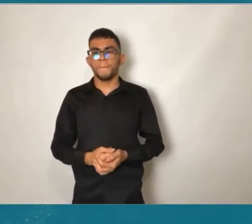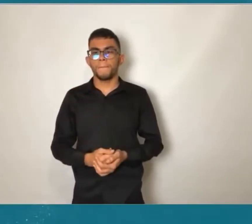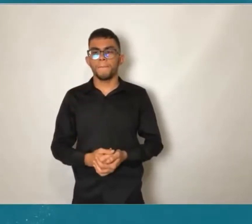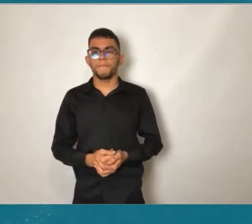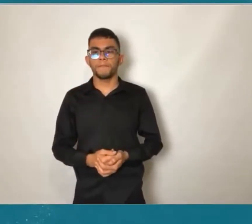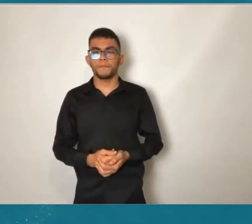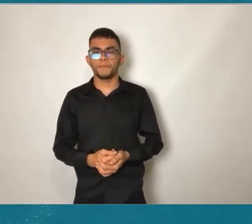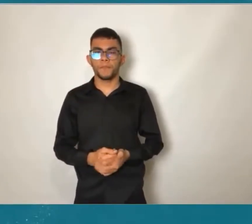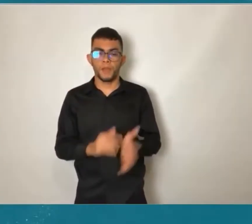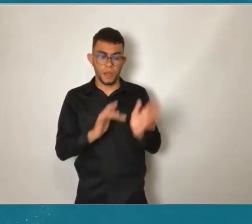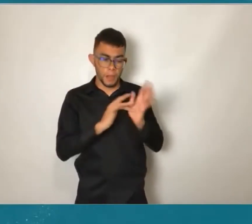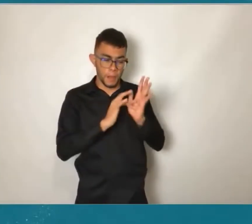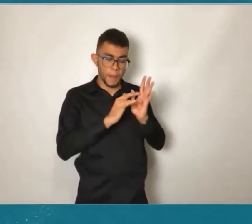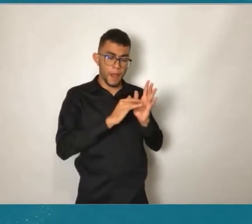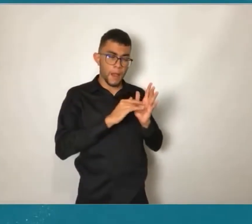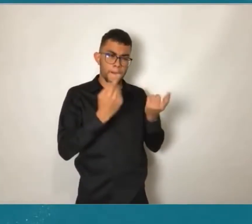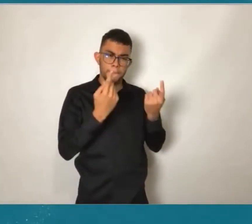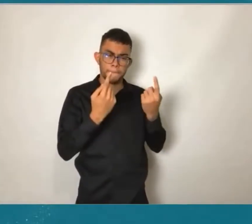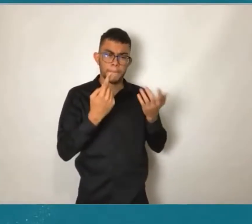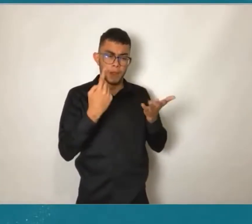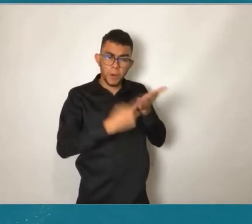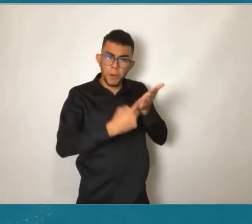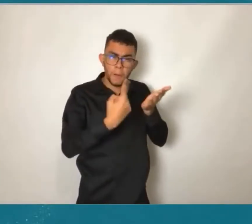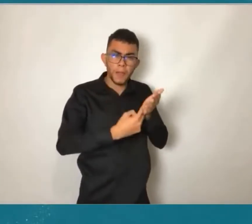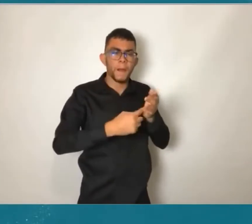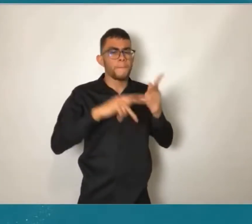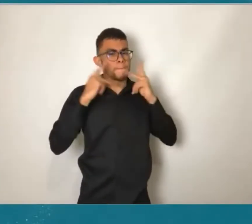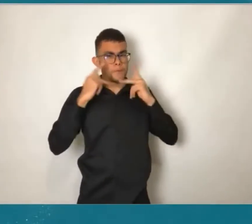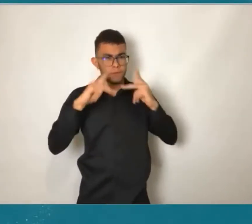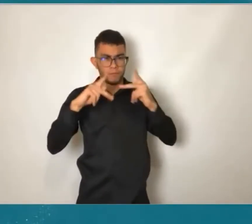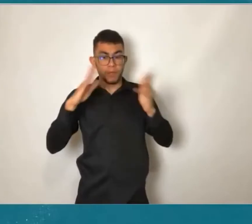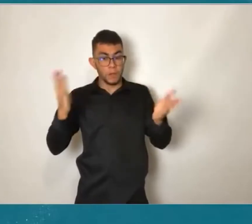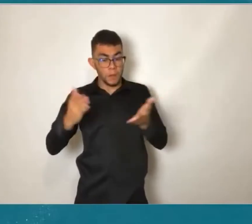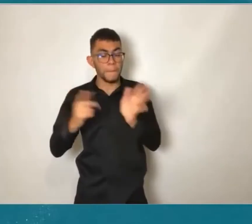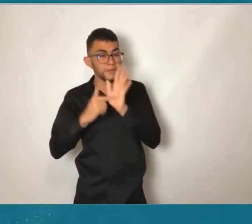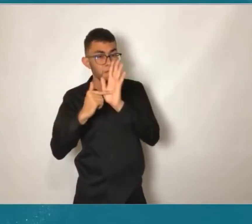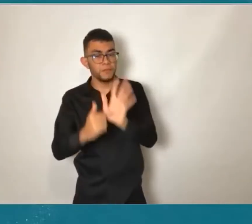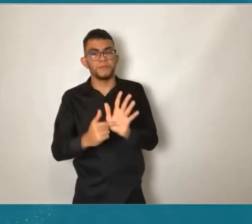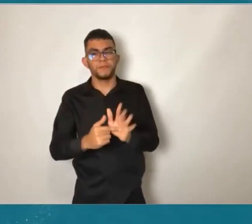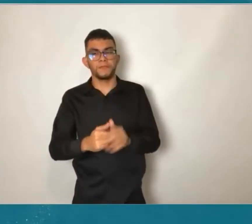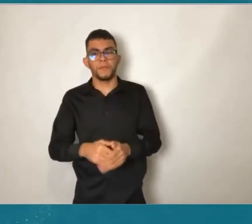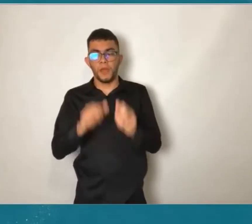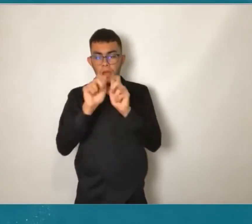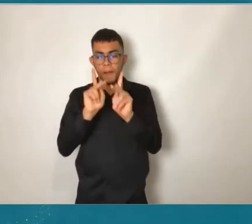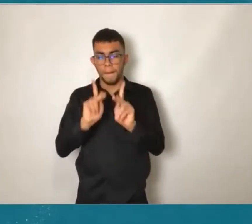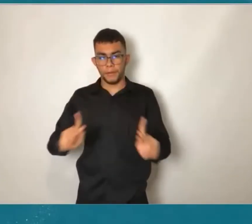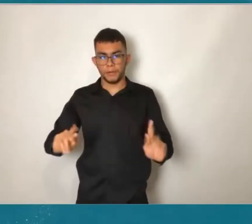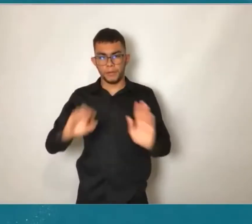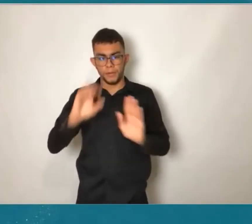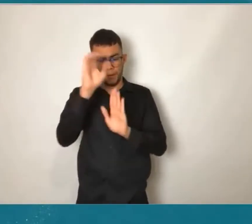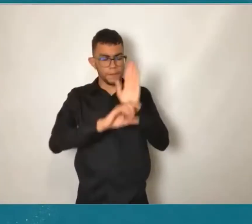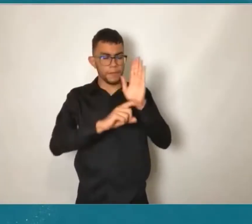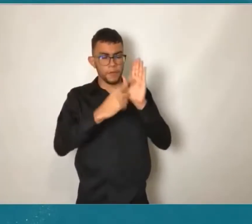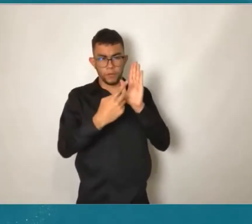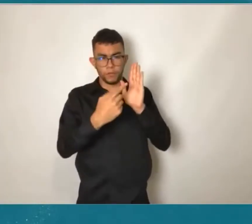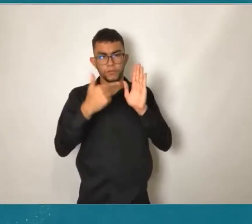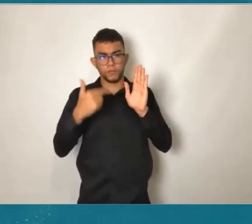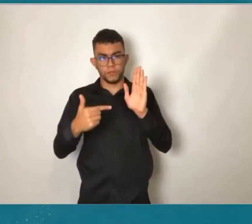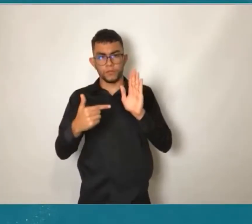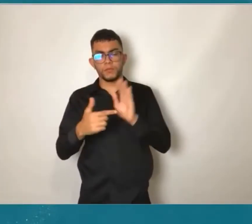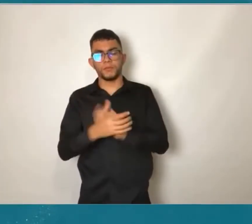Esse Deus conosco está conosco esta noite. Ele está aqui, Ele está aqui.